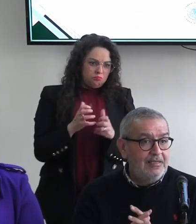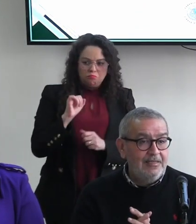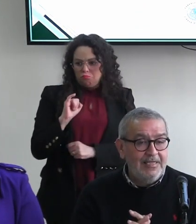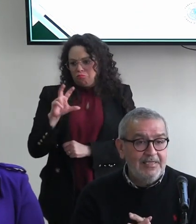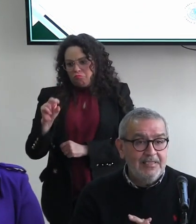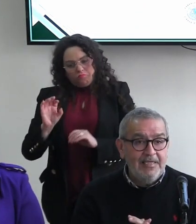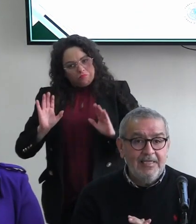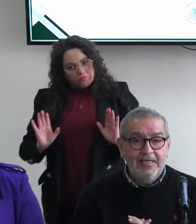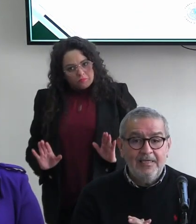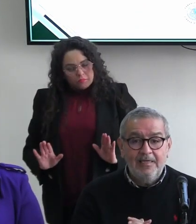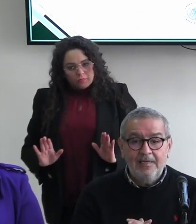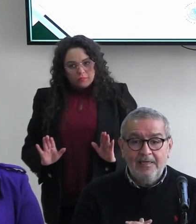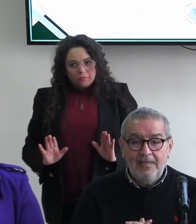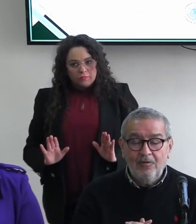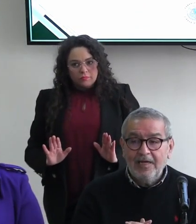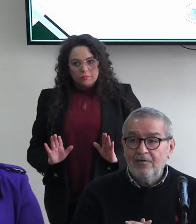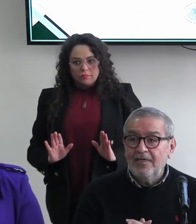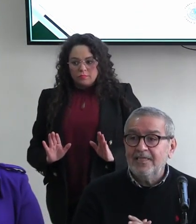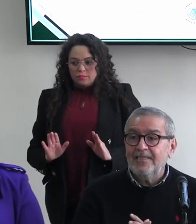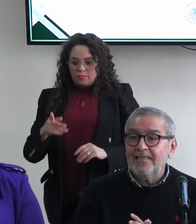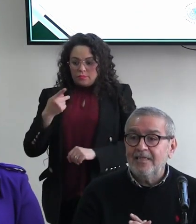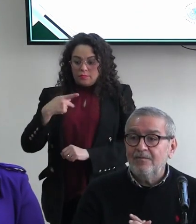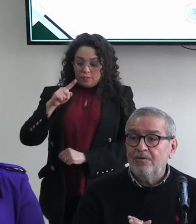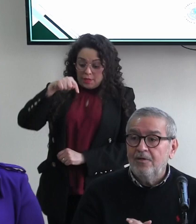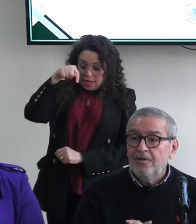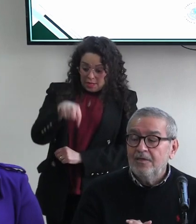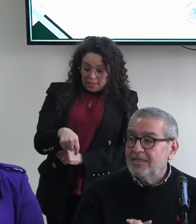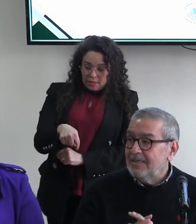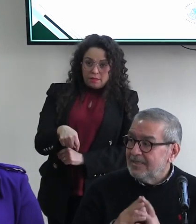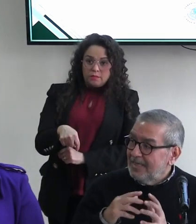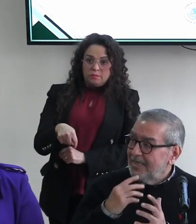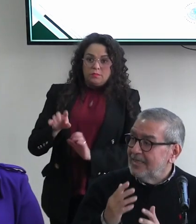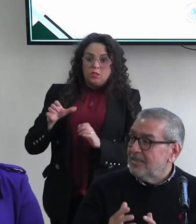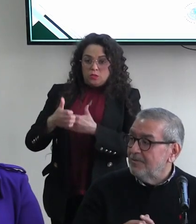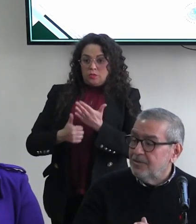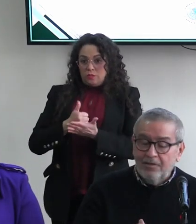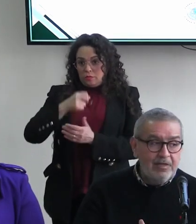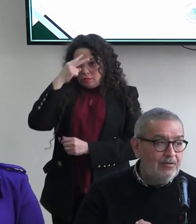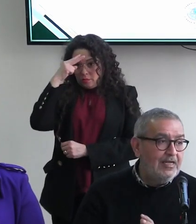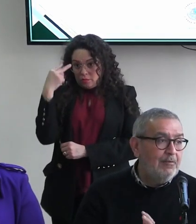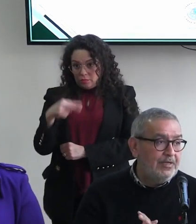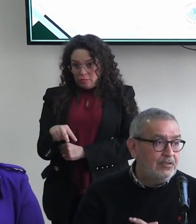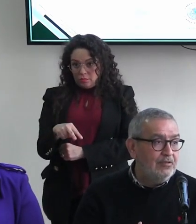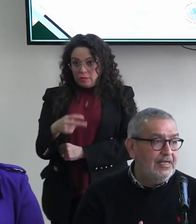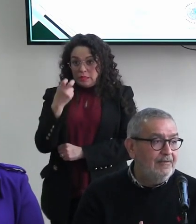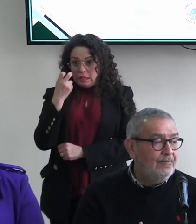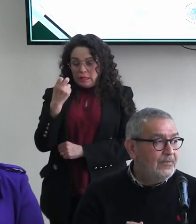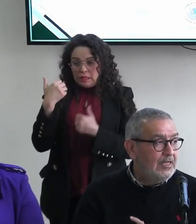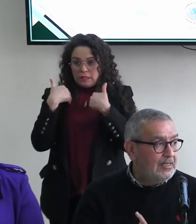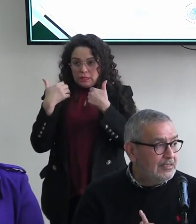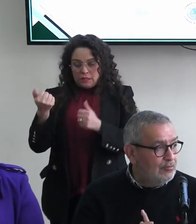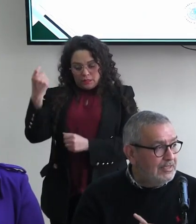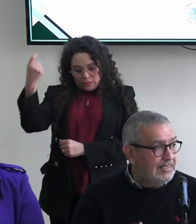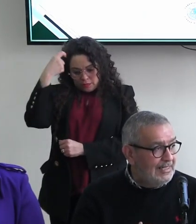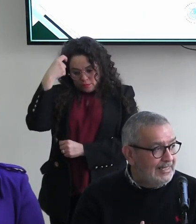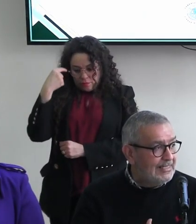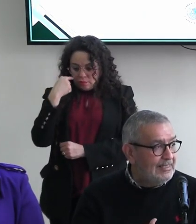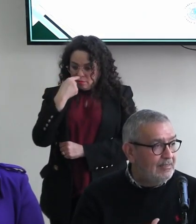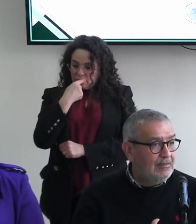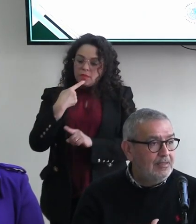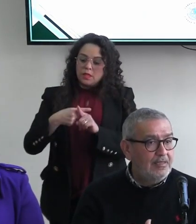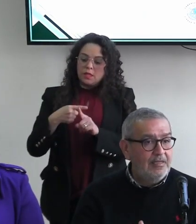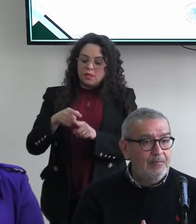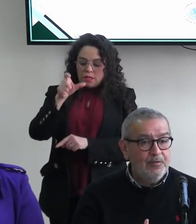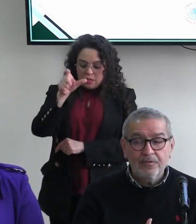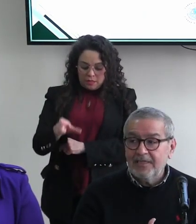si desde el órgano legislativo se tiene esta visión, creo que la persona que resulte